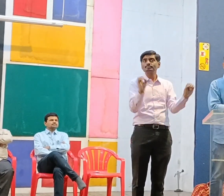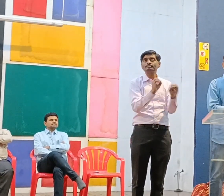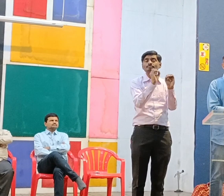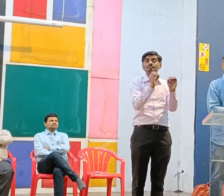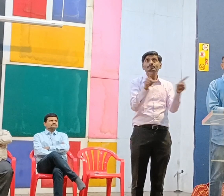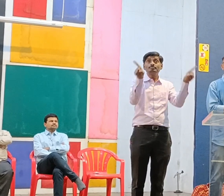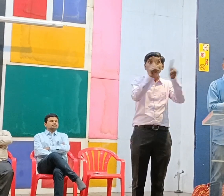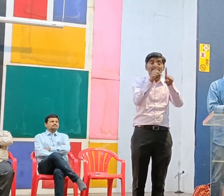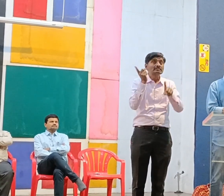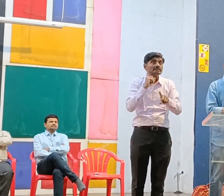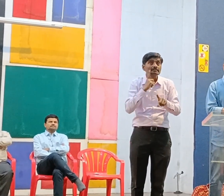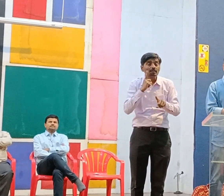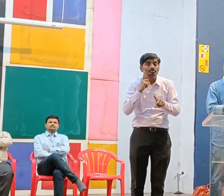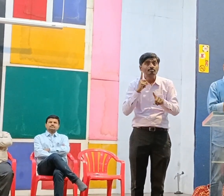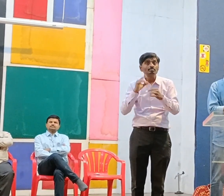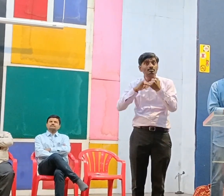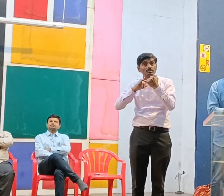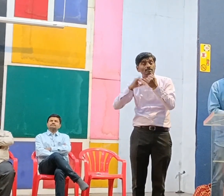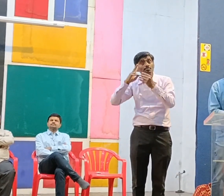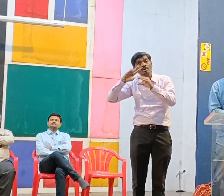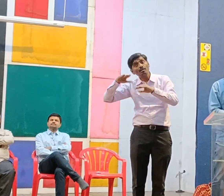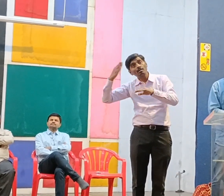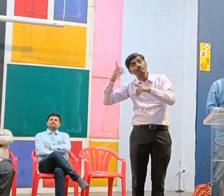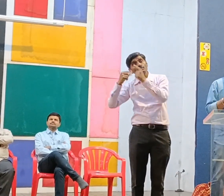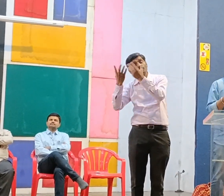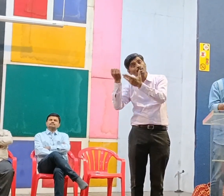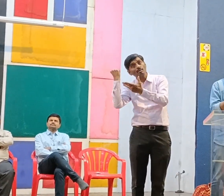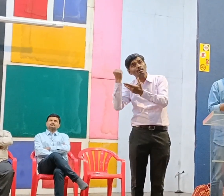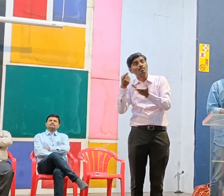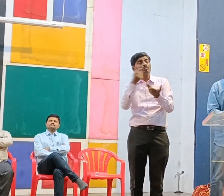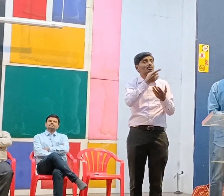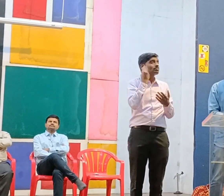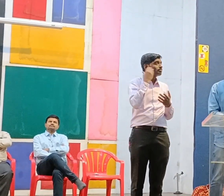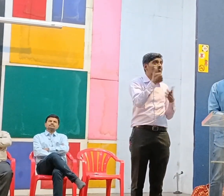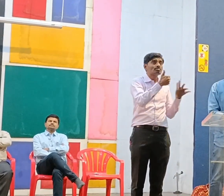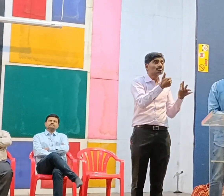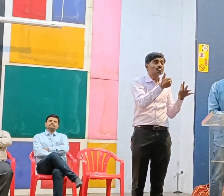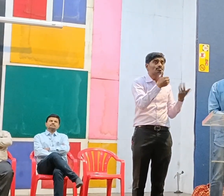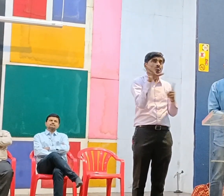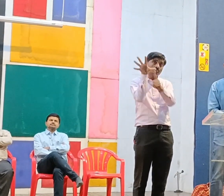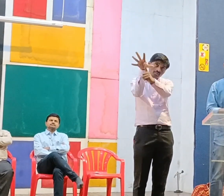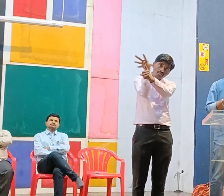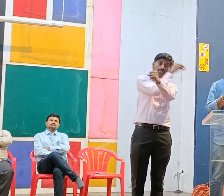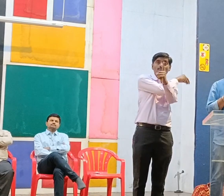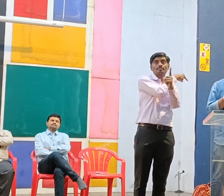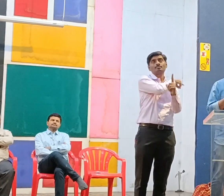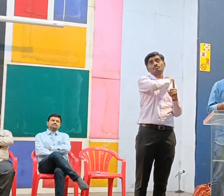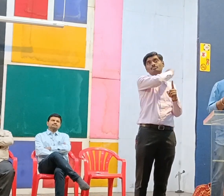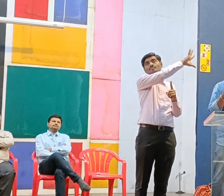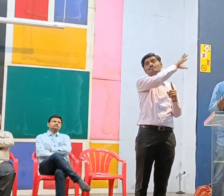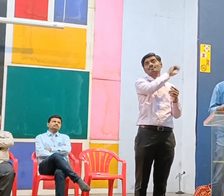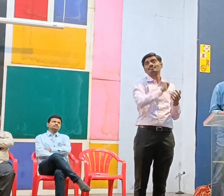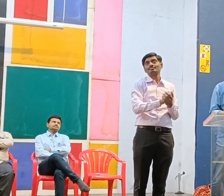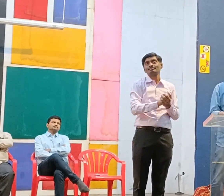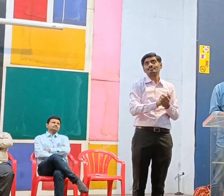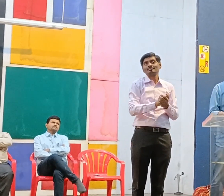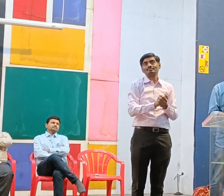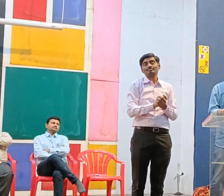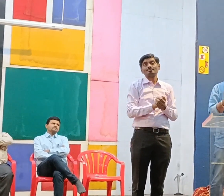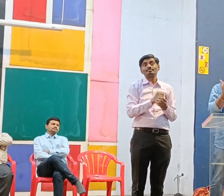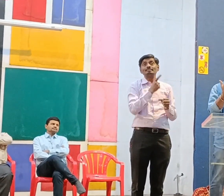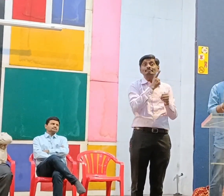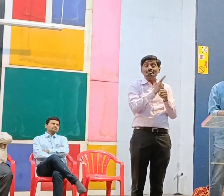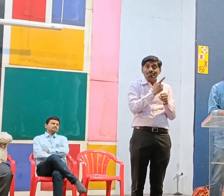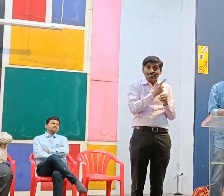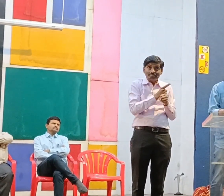જો આવા બાળકો આટલું ભણી શકતા હોય, એટલા આગળ વધી શકતા હોય, તો તમે કેમ આગળ ન વધી શકો? અને શિક્ષક તરીકે પણ મારે એ પ્રેરણા